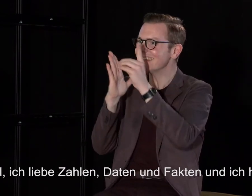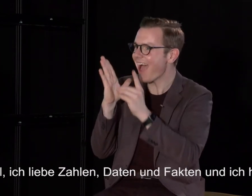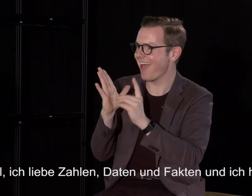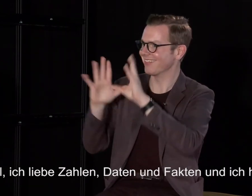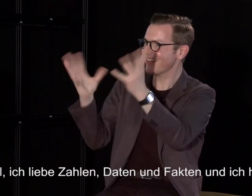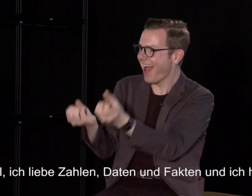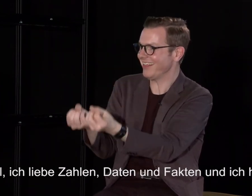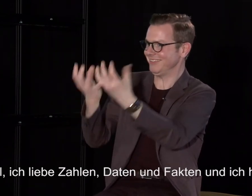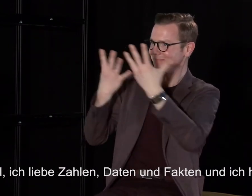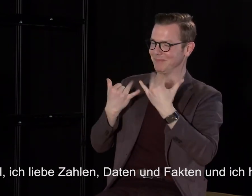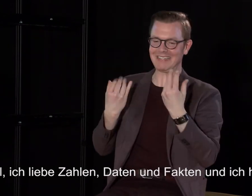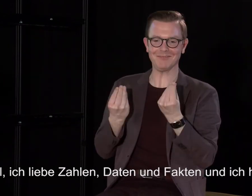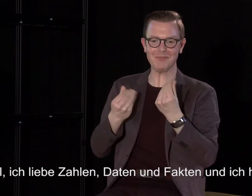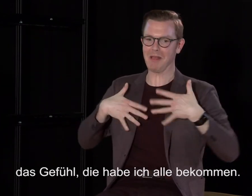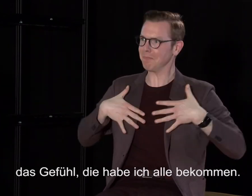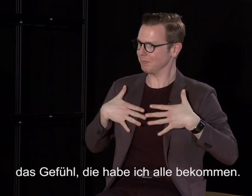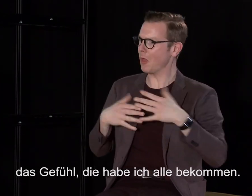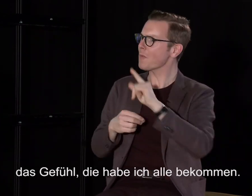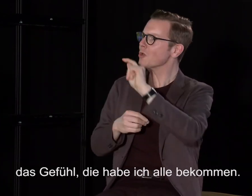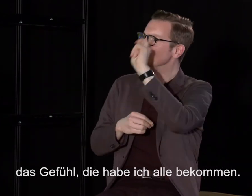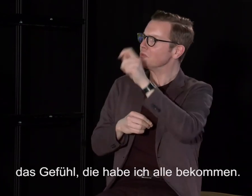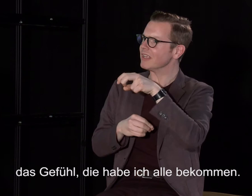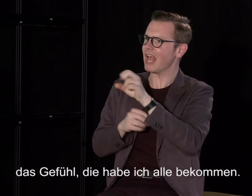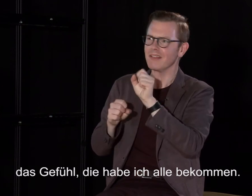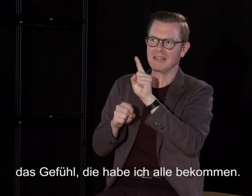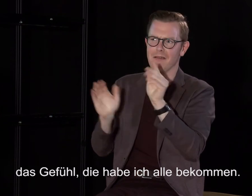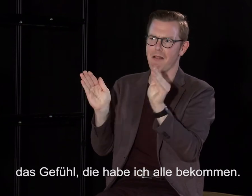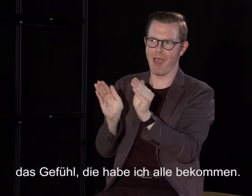ich liebe Zahlen, Daten, Fakten und ich habe das Gefühl, du hast mir jetzt alles dazu schon gegeben.